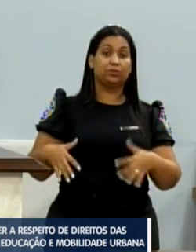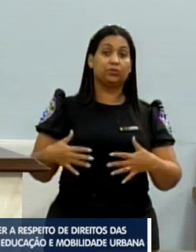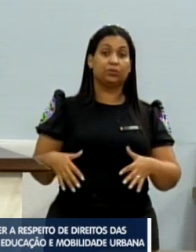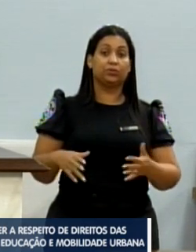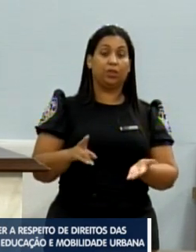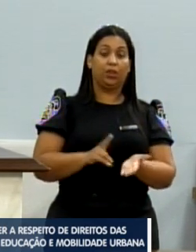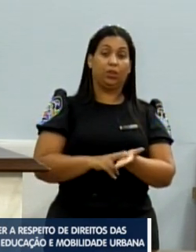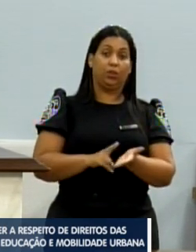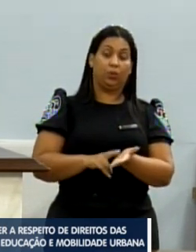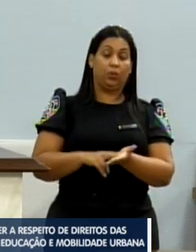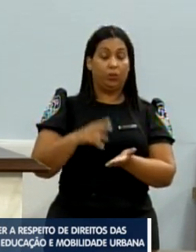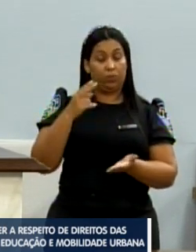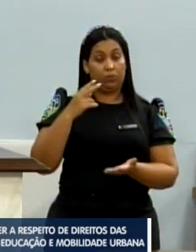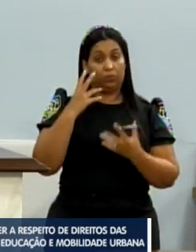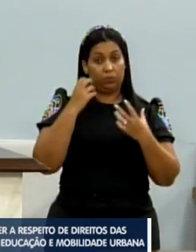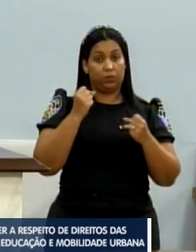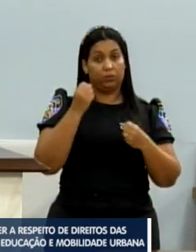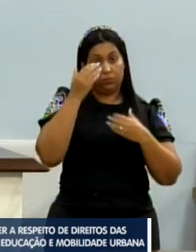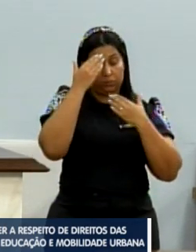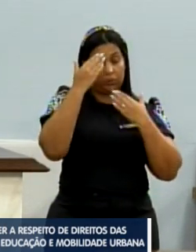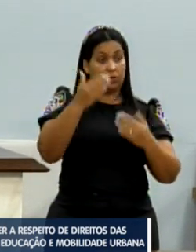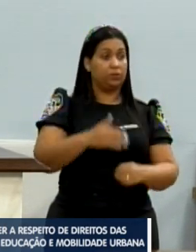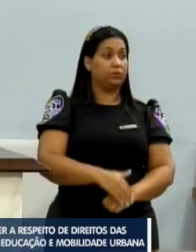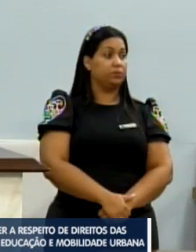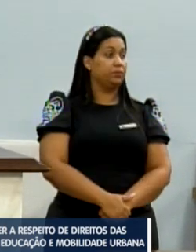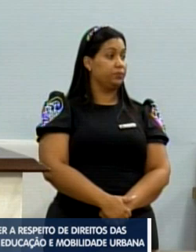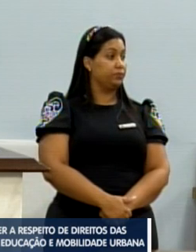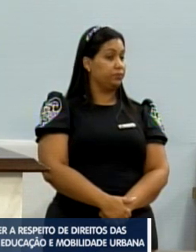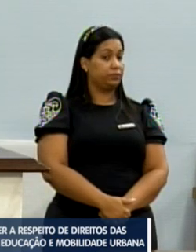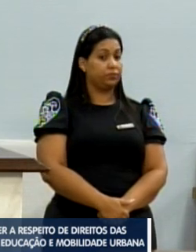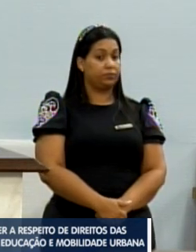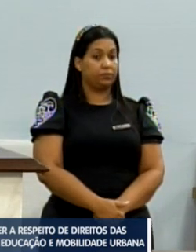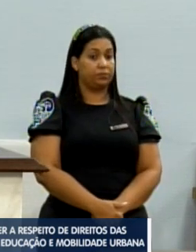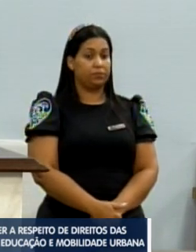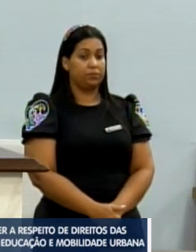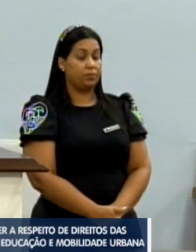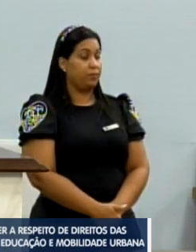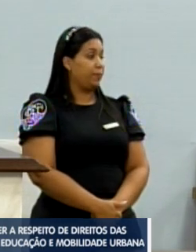leito. Obrigado. Presidente.